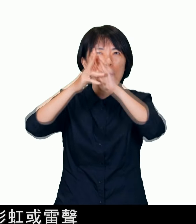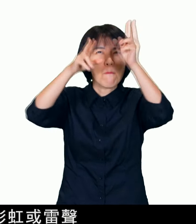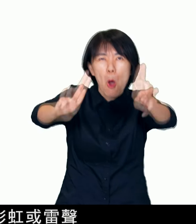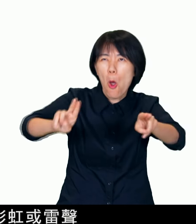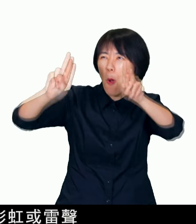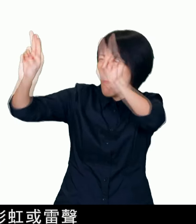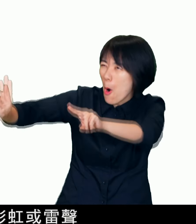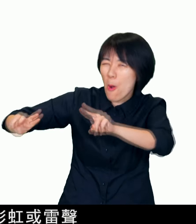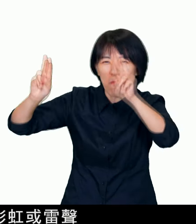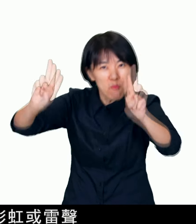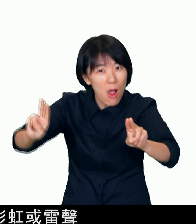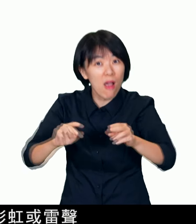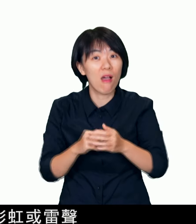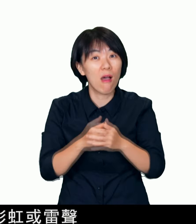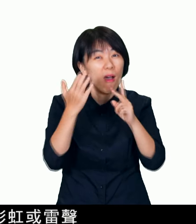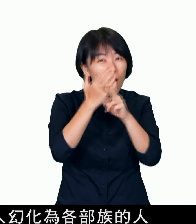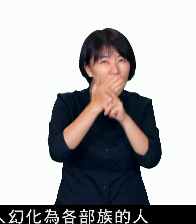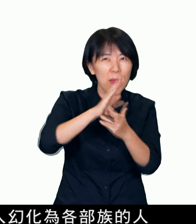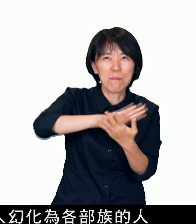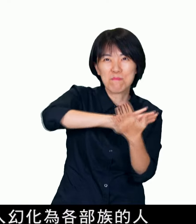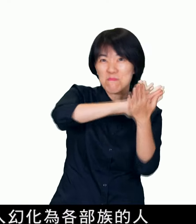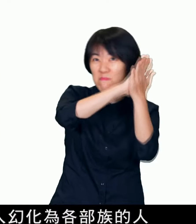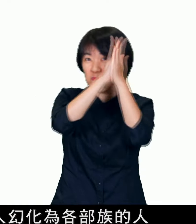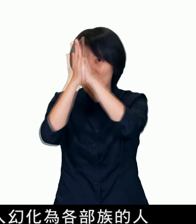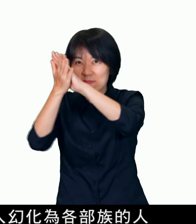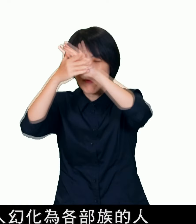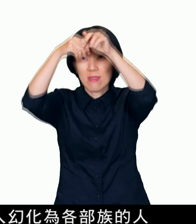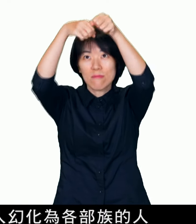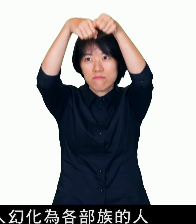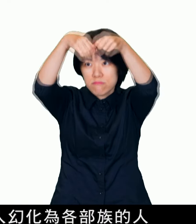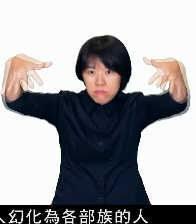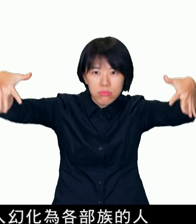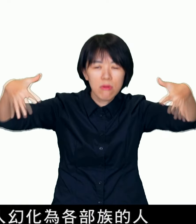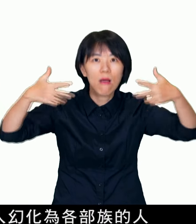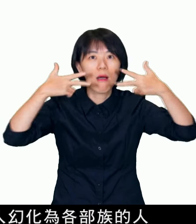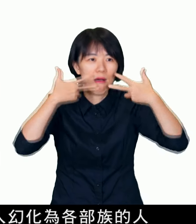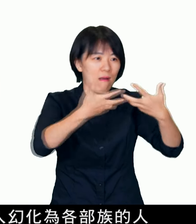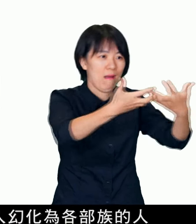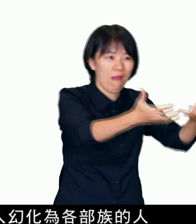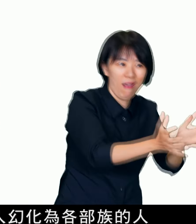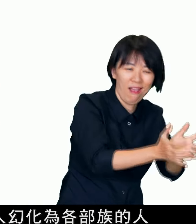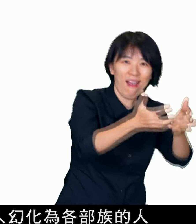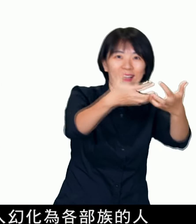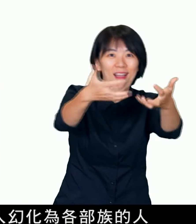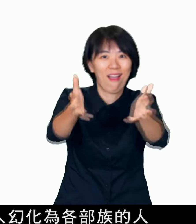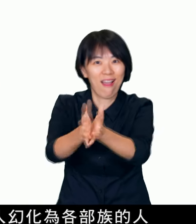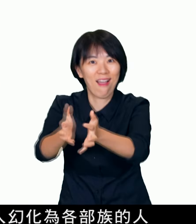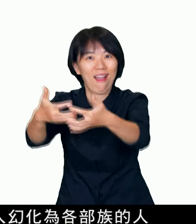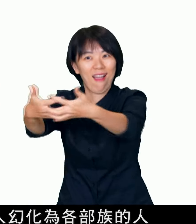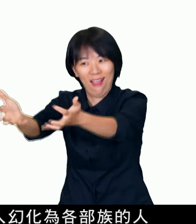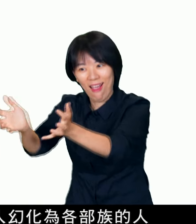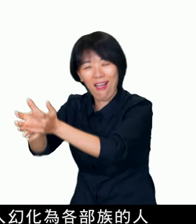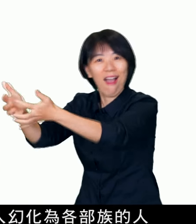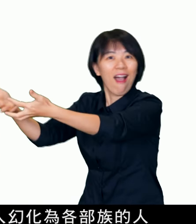声，也有人说他的家人幻化为各部族的人。